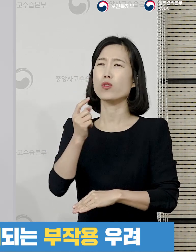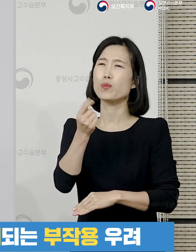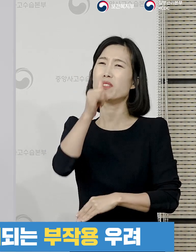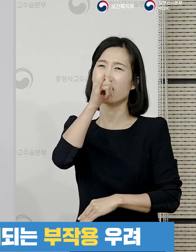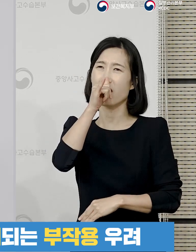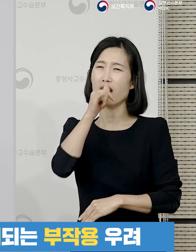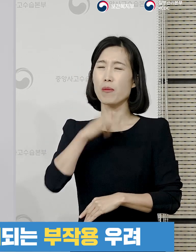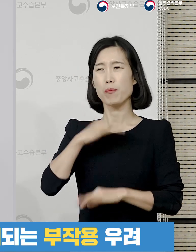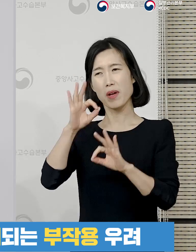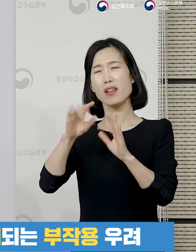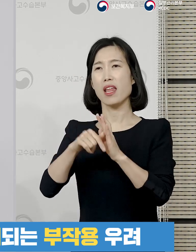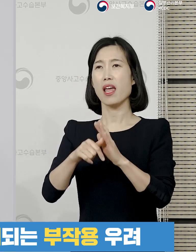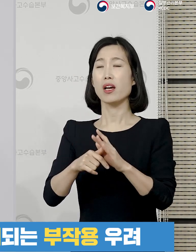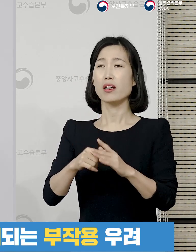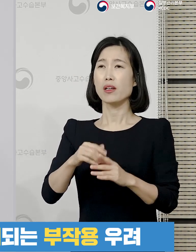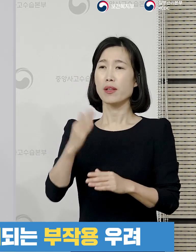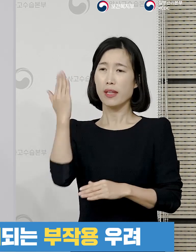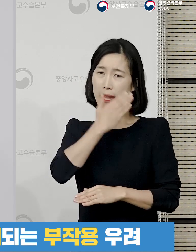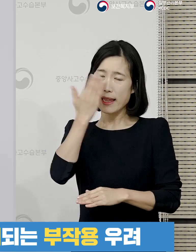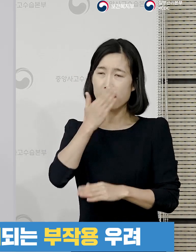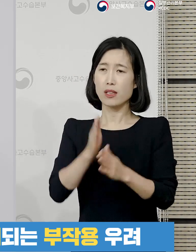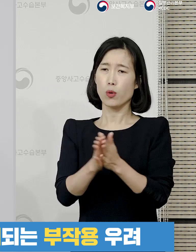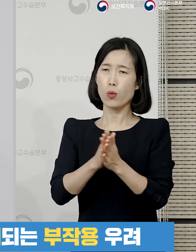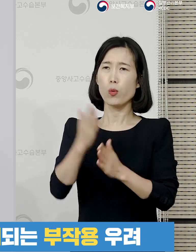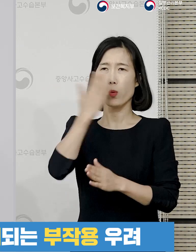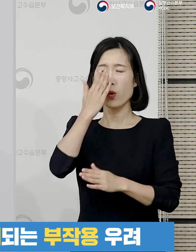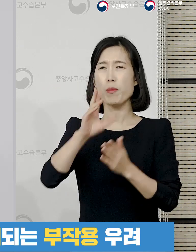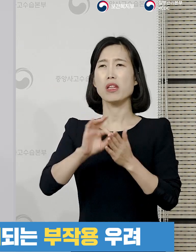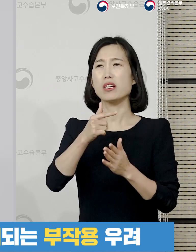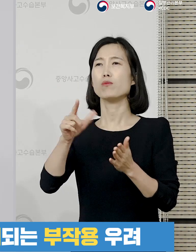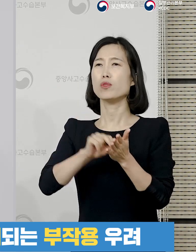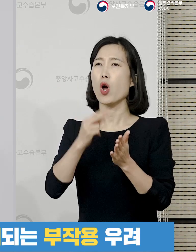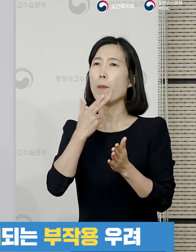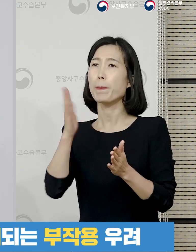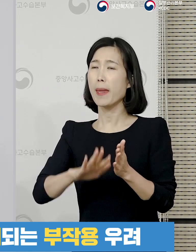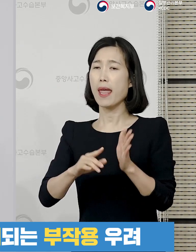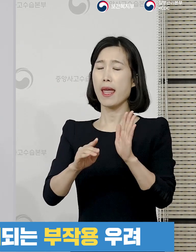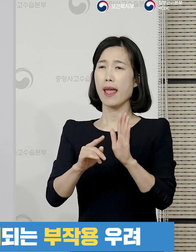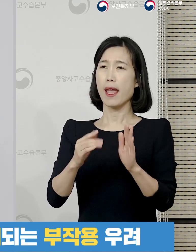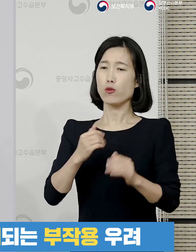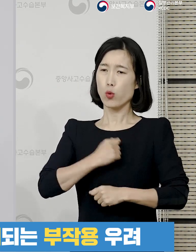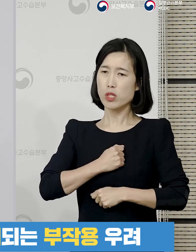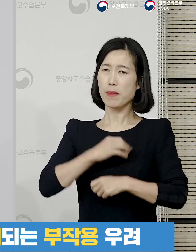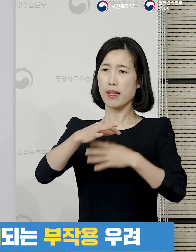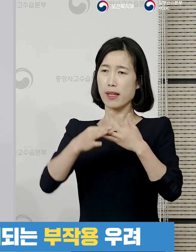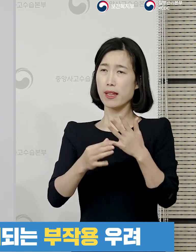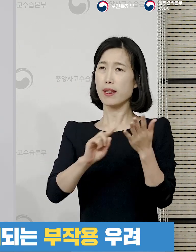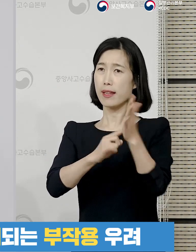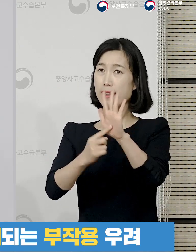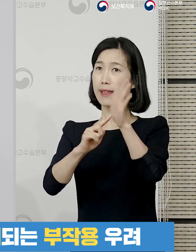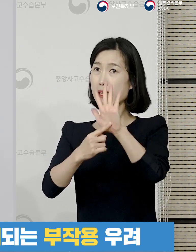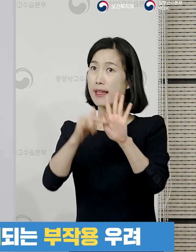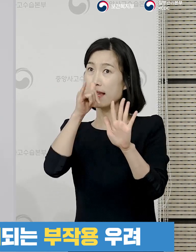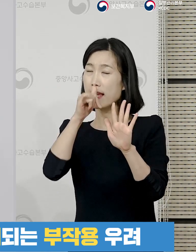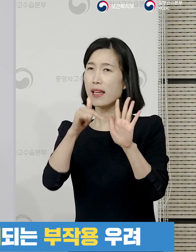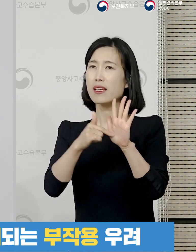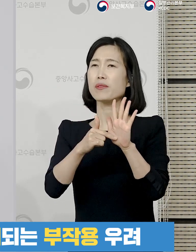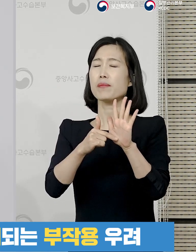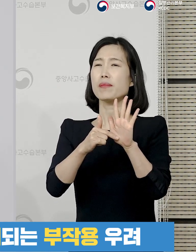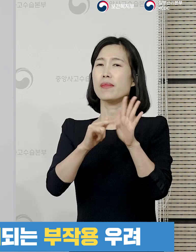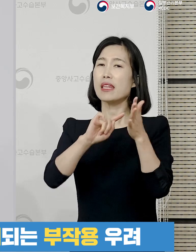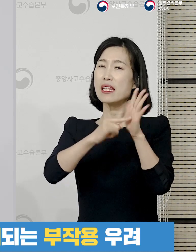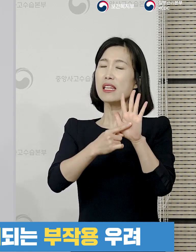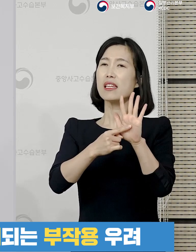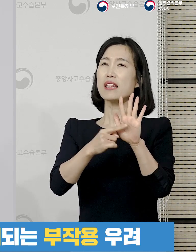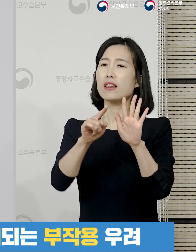우려가 있는 것도 사실이라고 판단됩니다. 소독 지침까지도 저희가 이렇게 안내를 해드리고